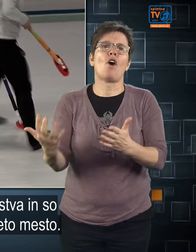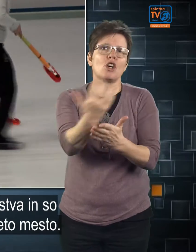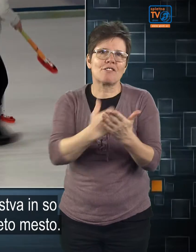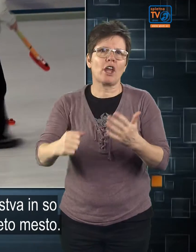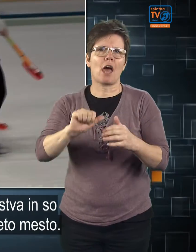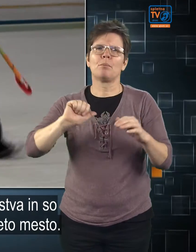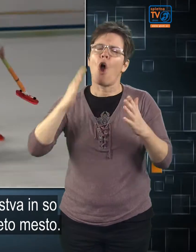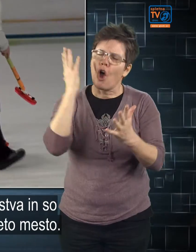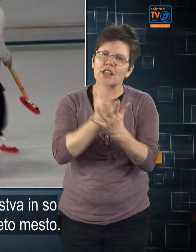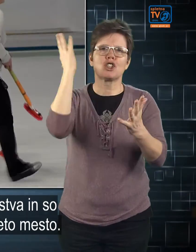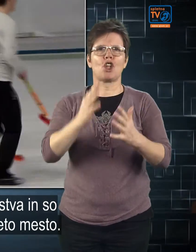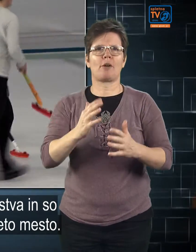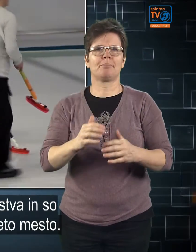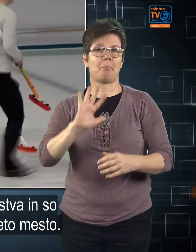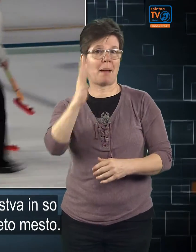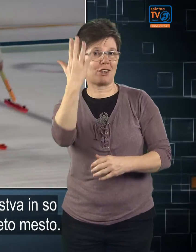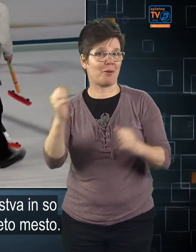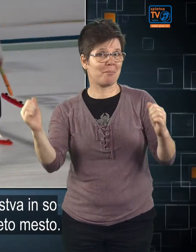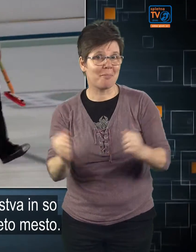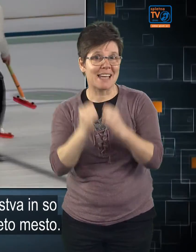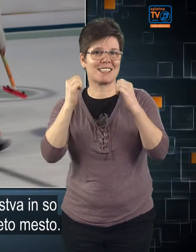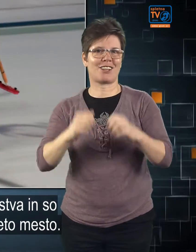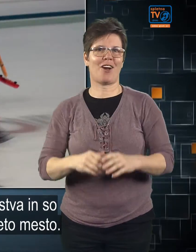odlično 5. mesto.